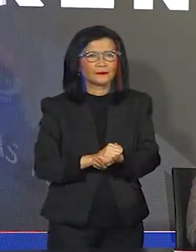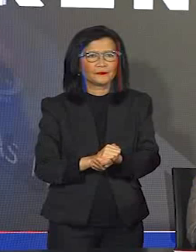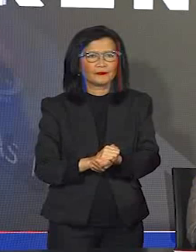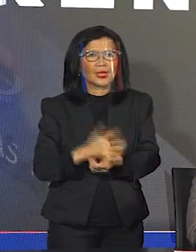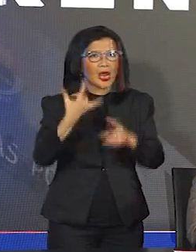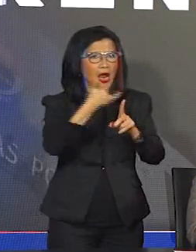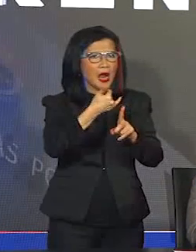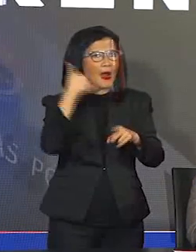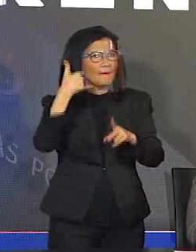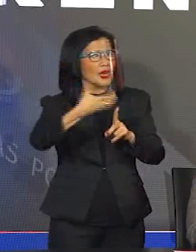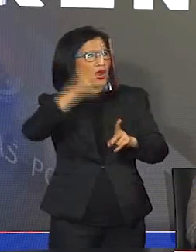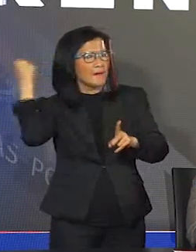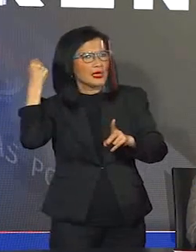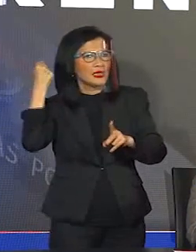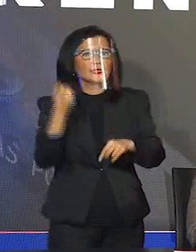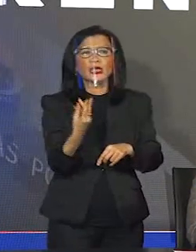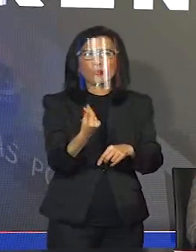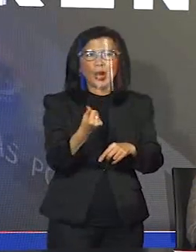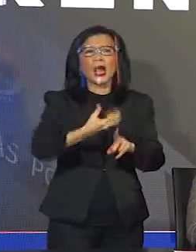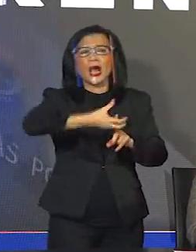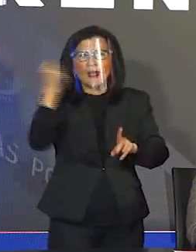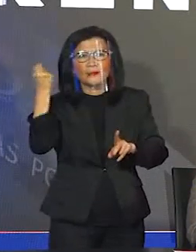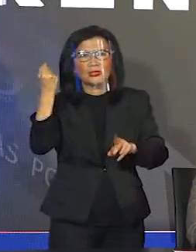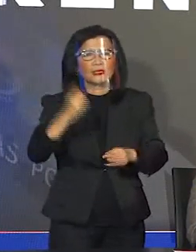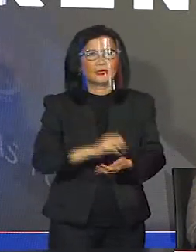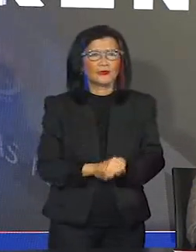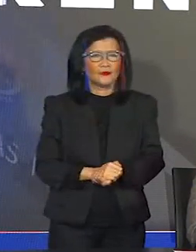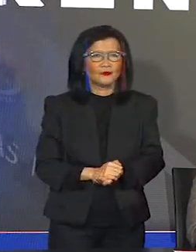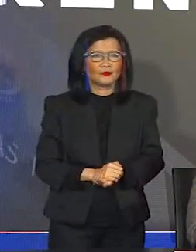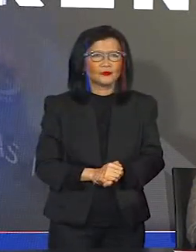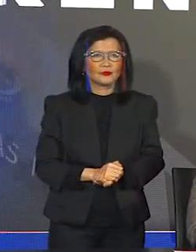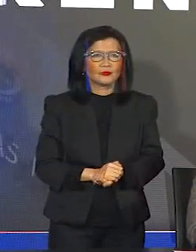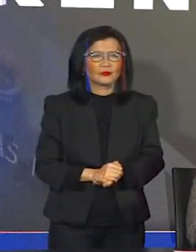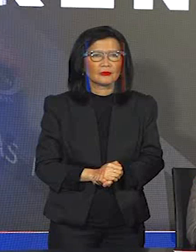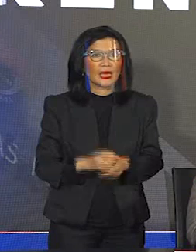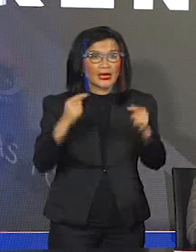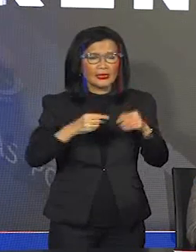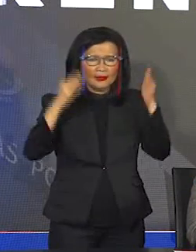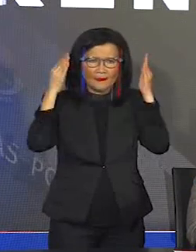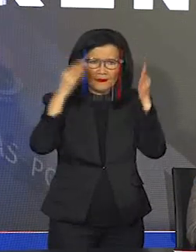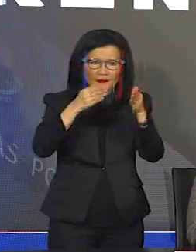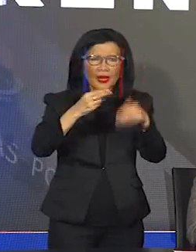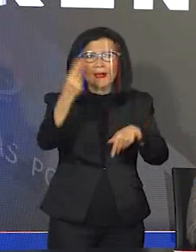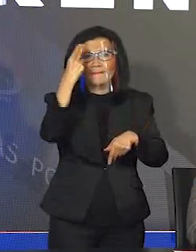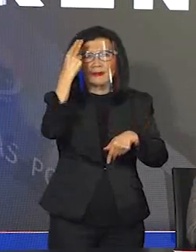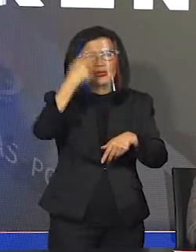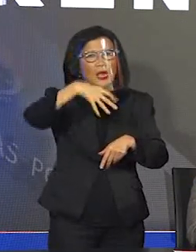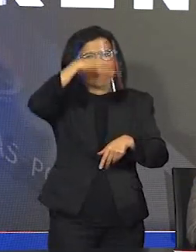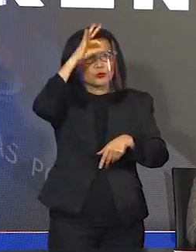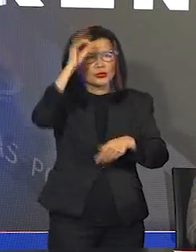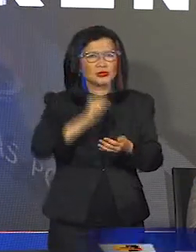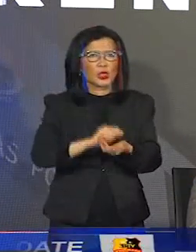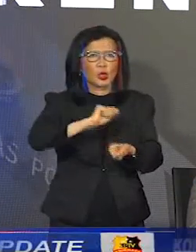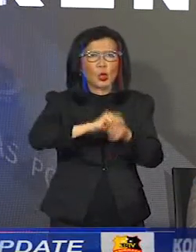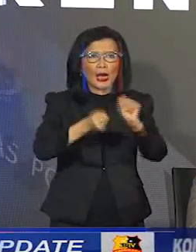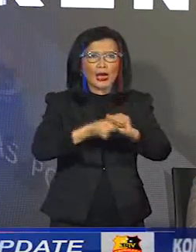HP dan uang milik korban. Nah, ini menjadi atensi pimpinan Polri terhadap